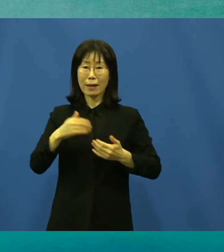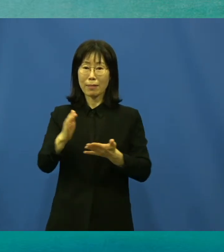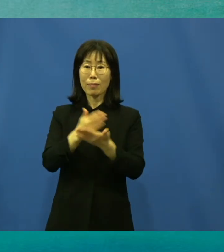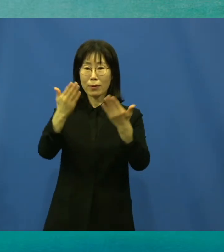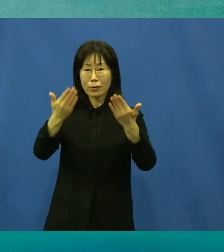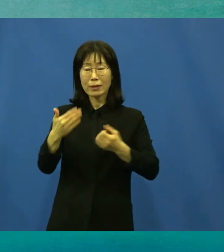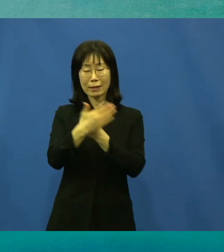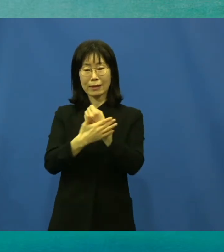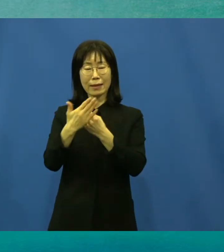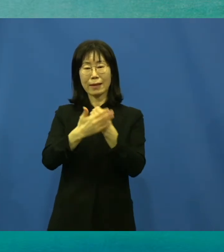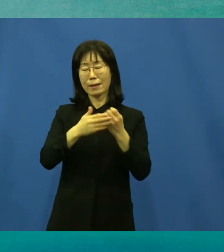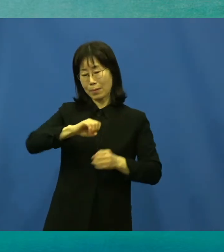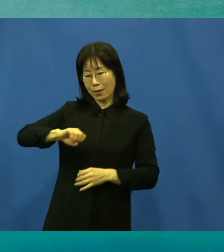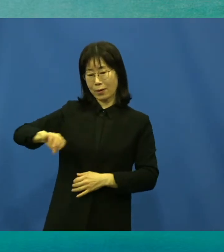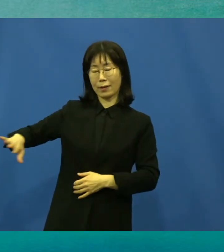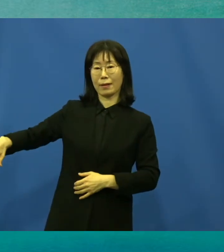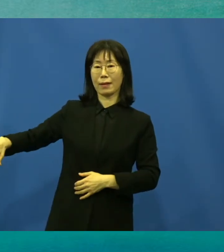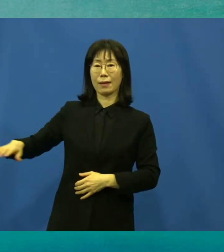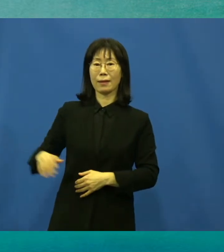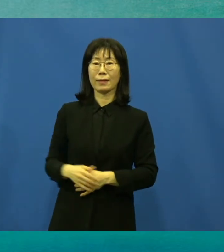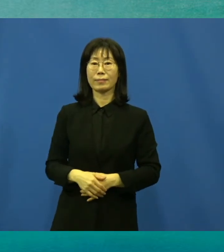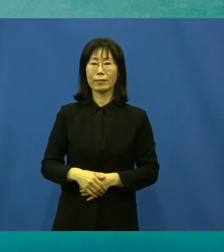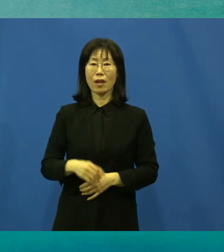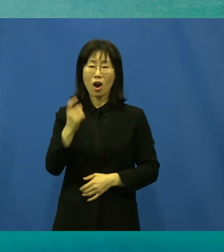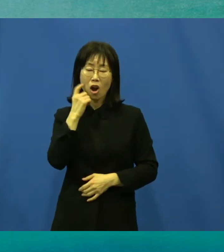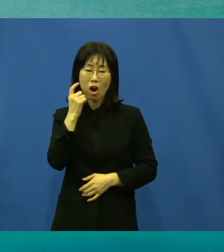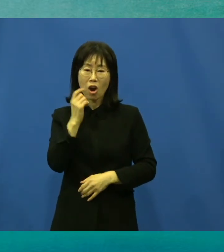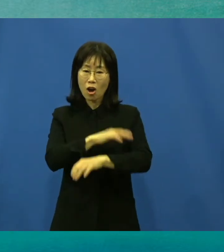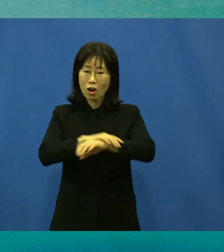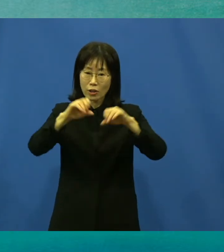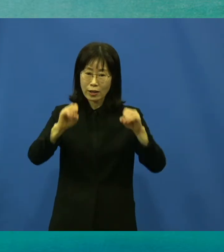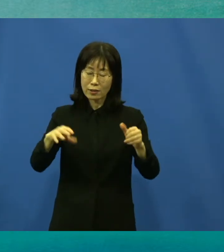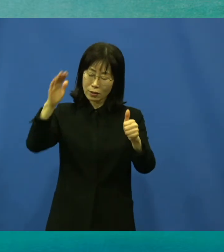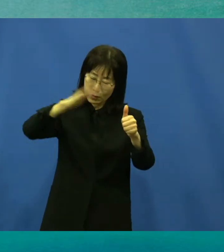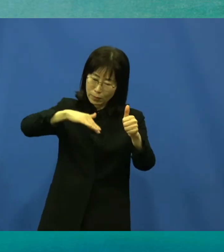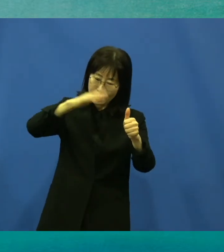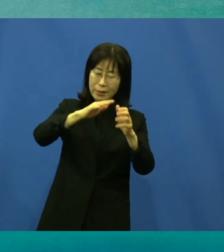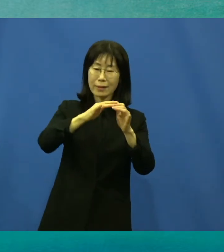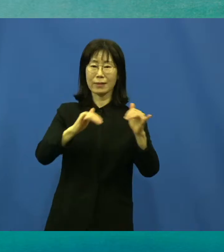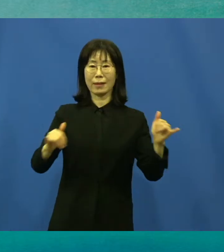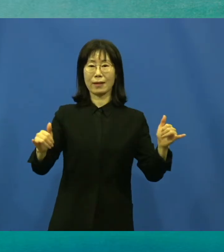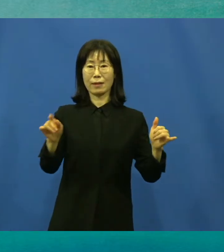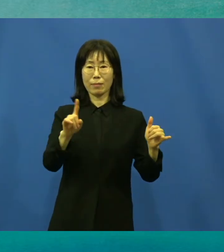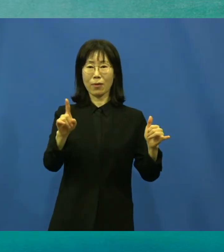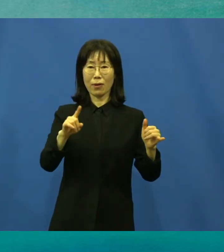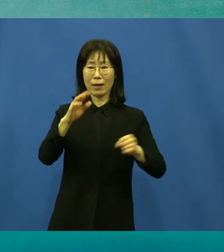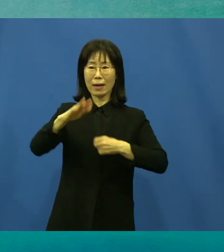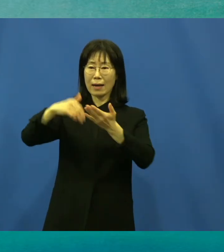거짓되고 헛된 것을 숭배하는 자는 누구입니까? 하나님의 자리에 다른 것을 올려놓은 자들.